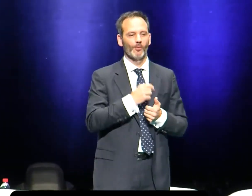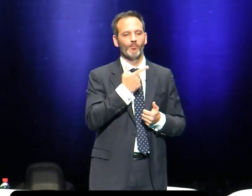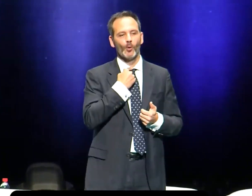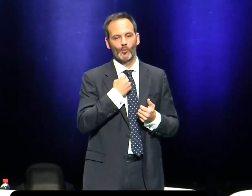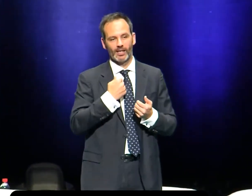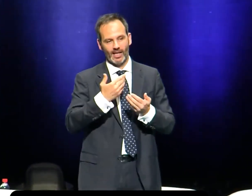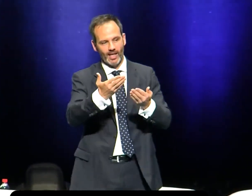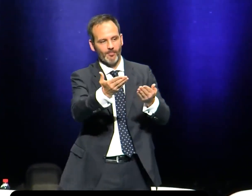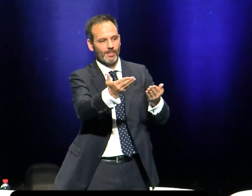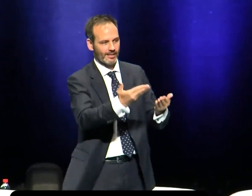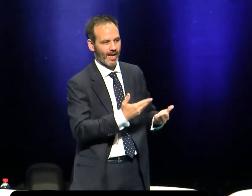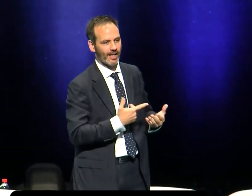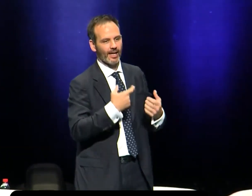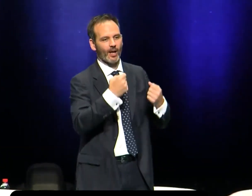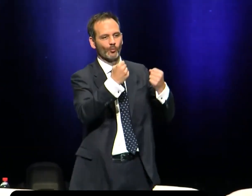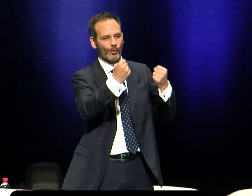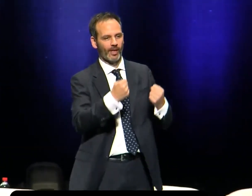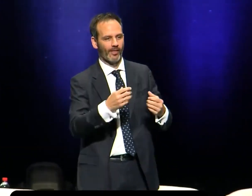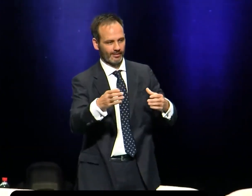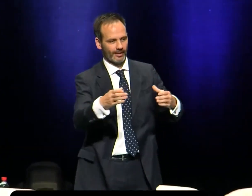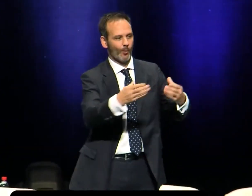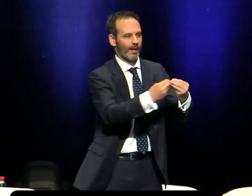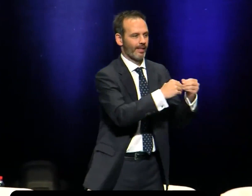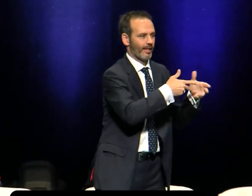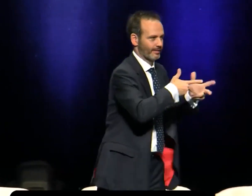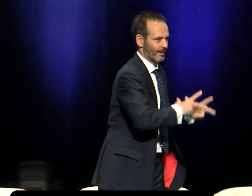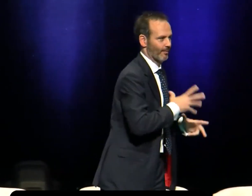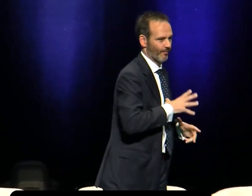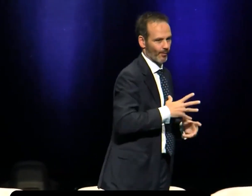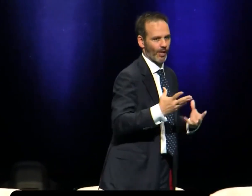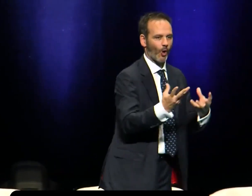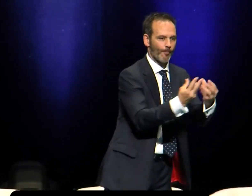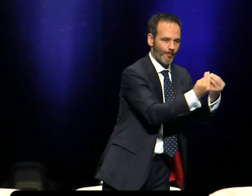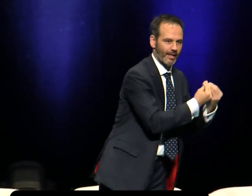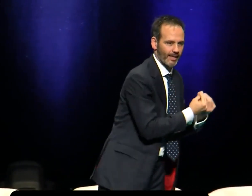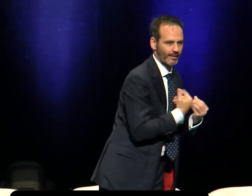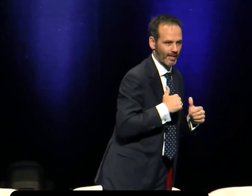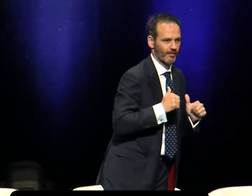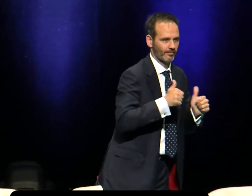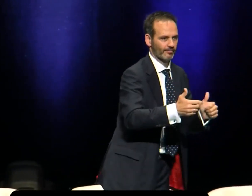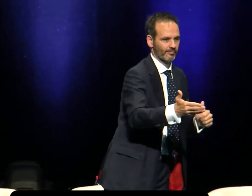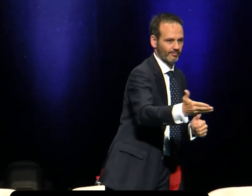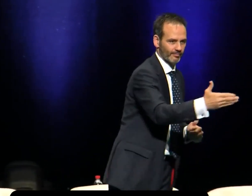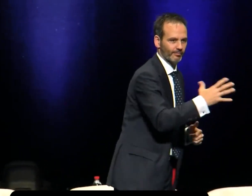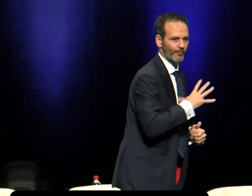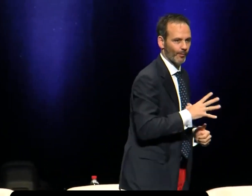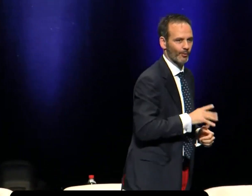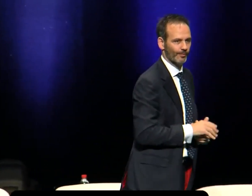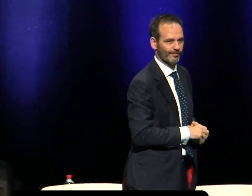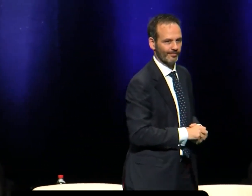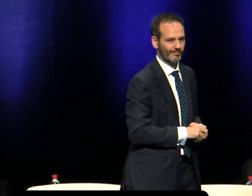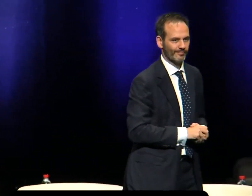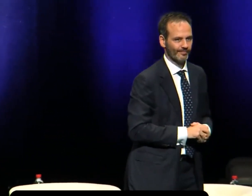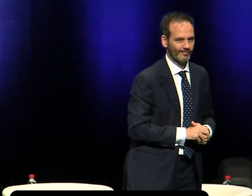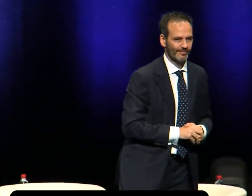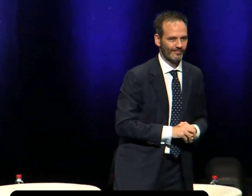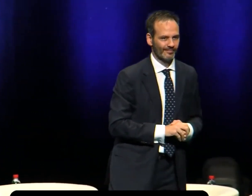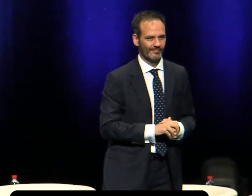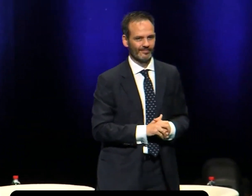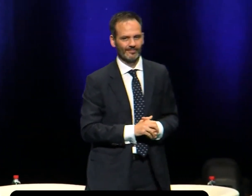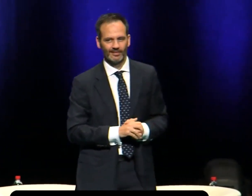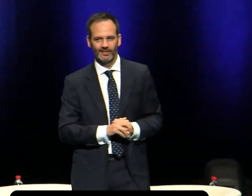Congreso. Bueno, me gustaría invitar a todas las autoridades, por favor, que me acompañen aquí. Por favor, acompañarme, por